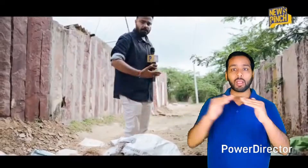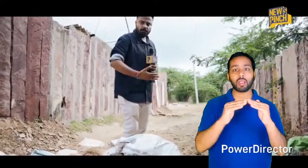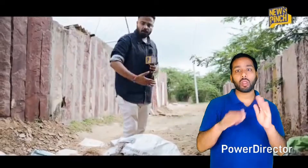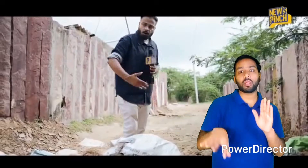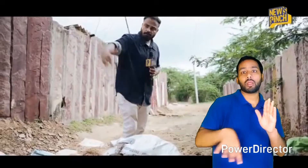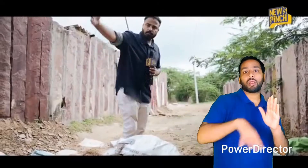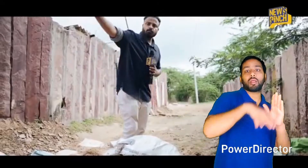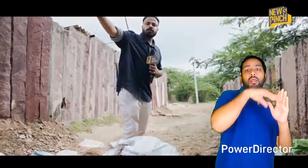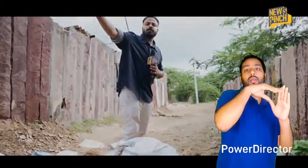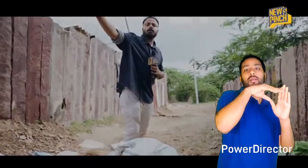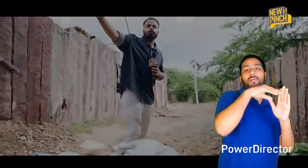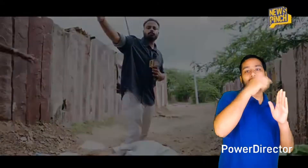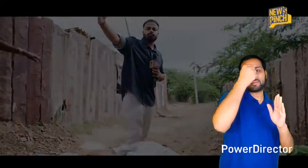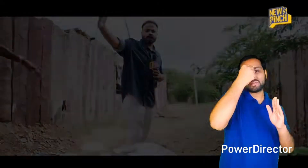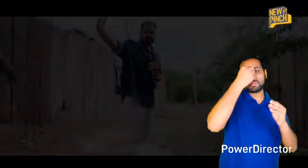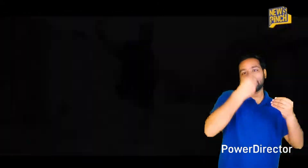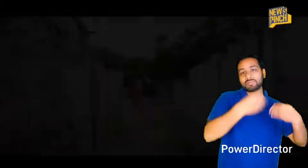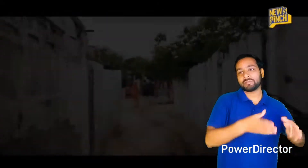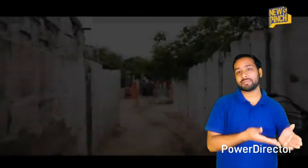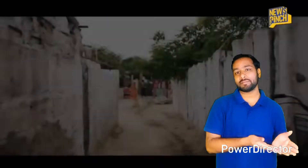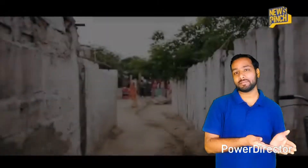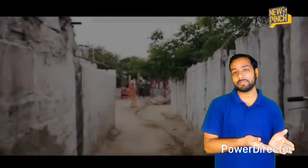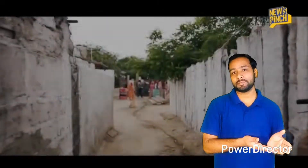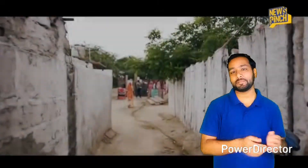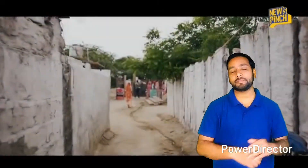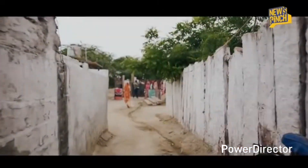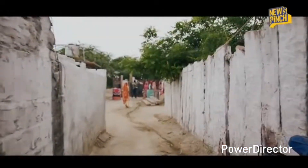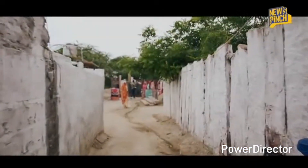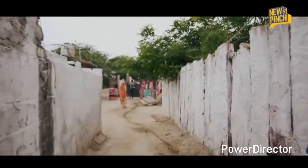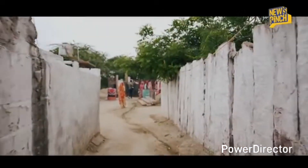बढ़ेगा और फिर इन घरों में घुसता है।